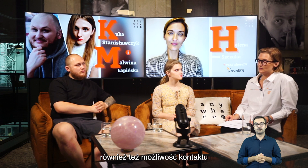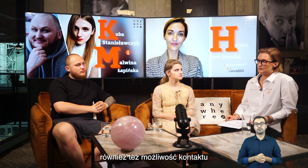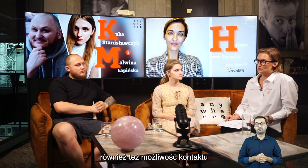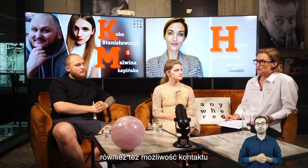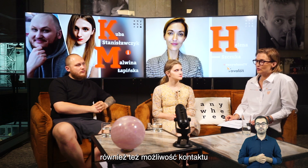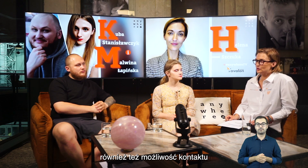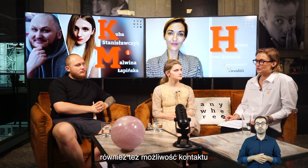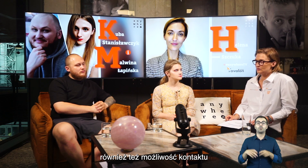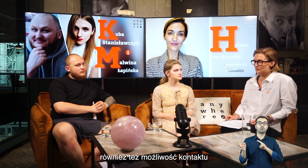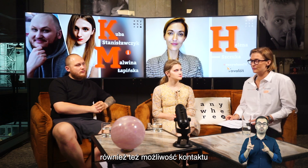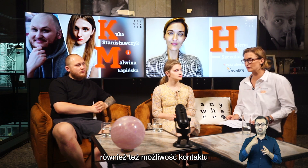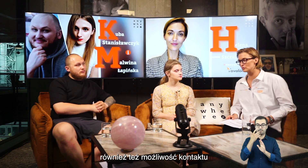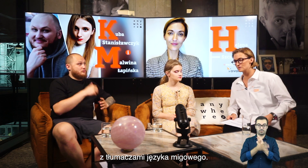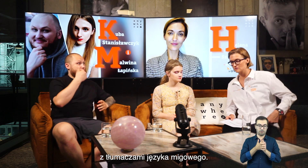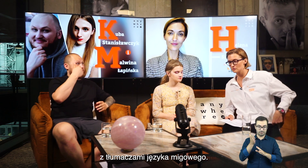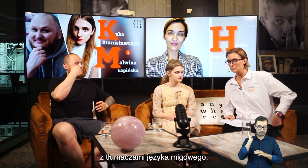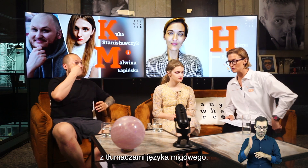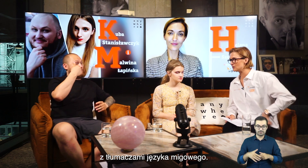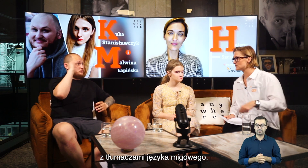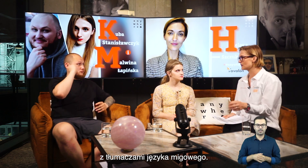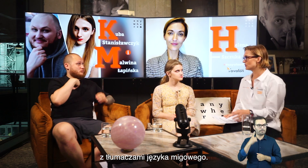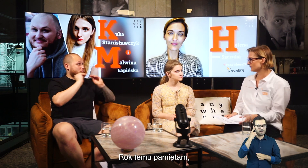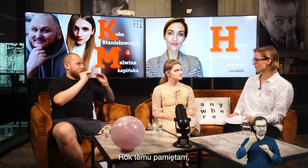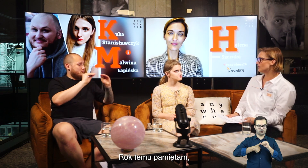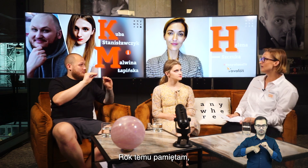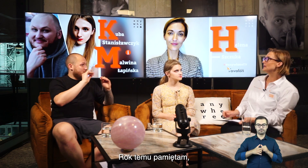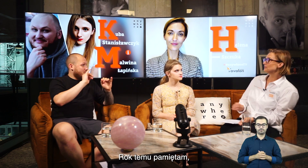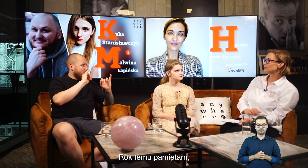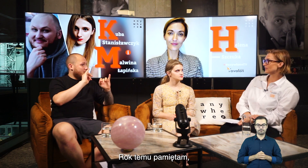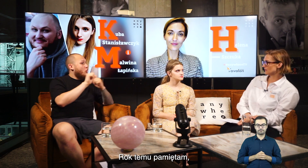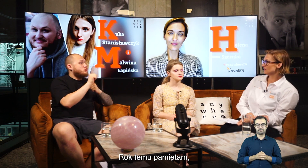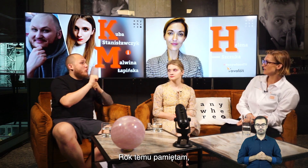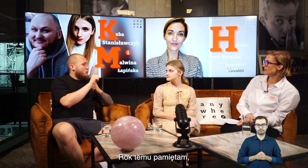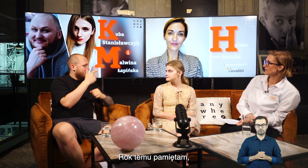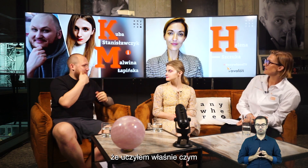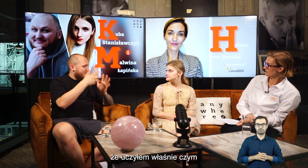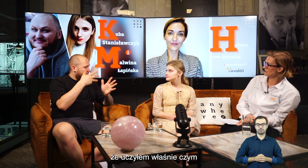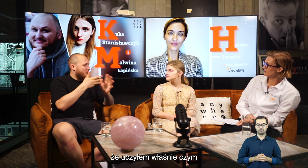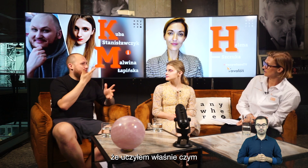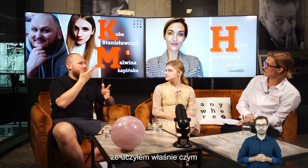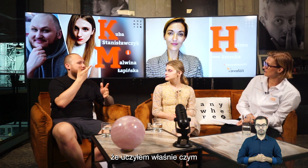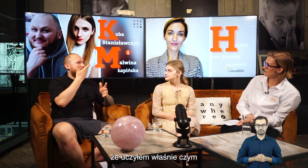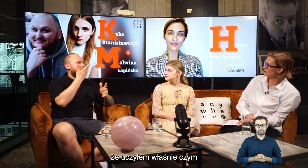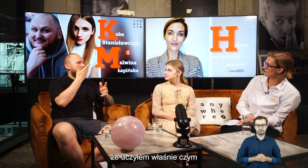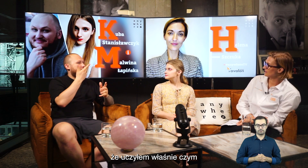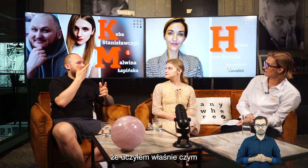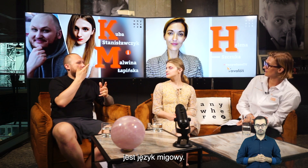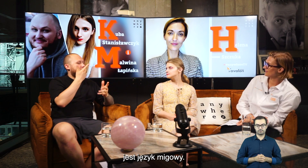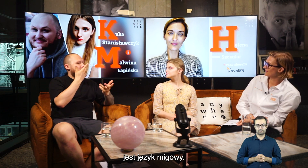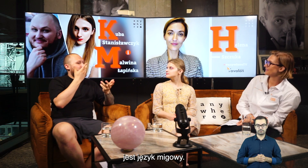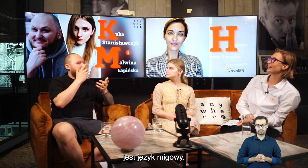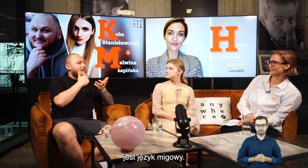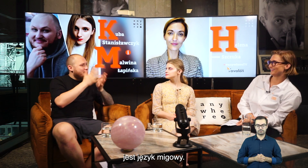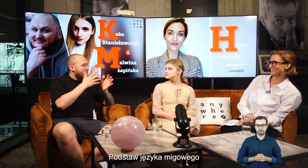też możliwość kontaktu z tłumaczami języka migowego. Rok temu pamiętam, że uczyłem właśnie, czym jest